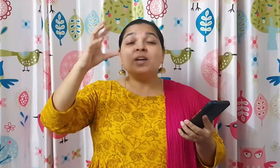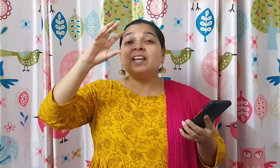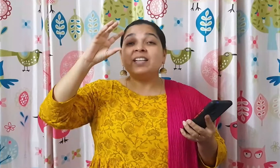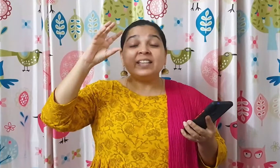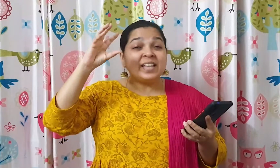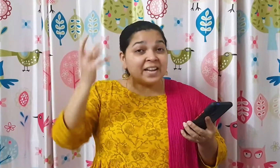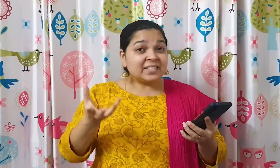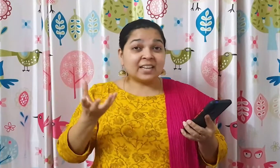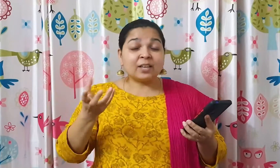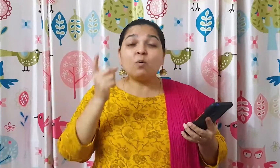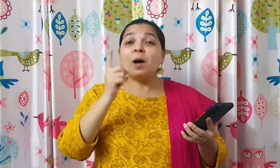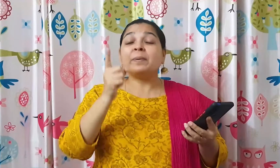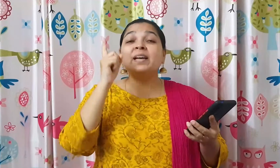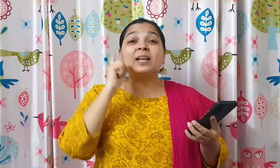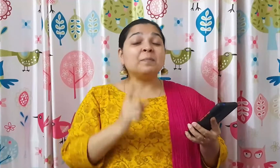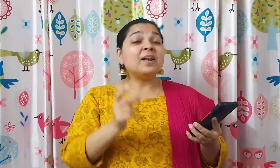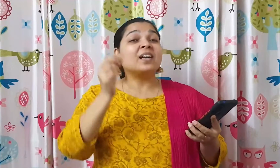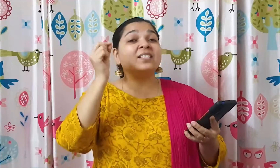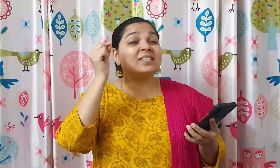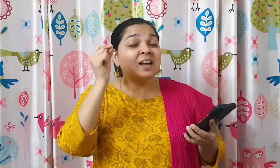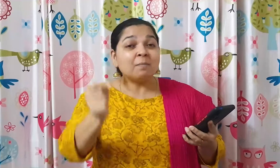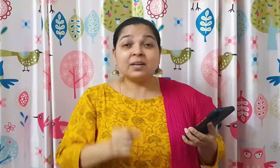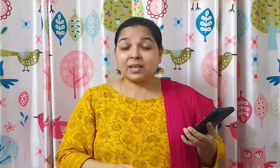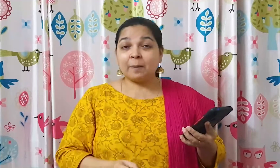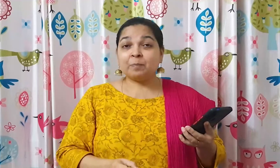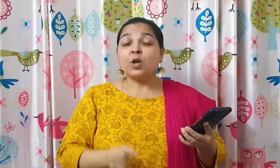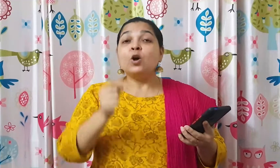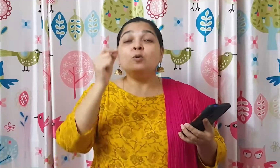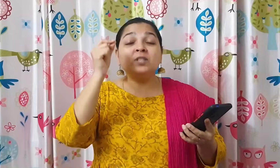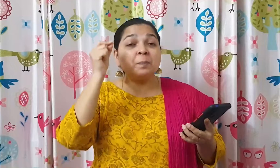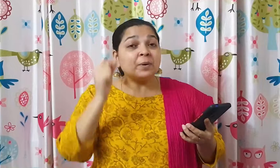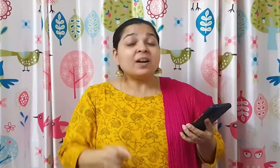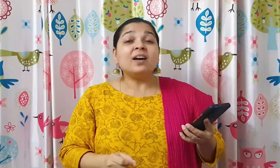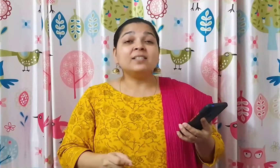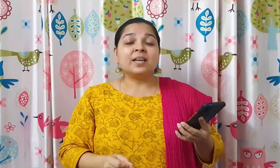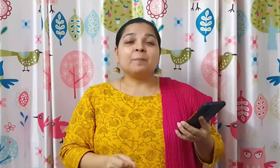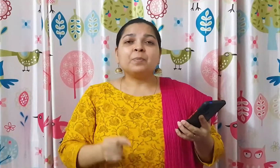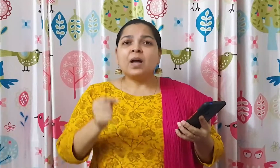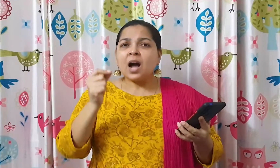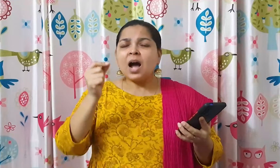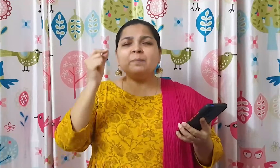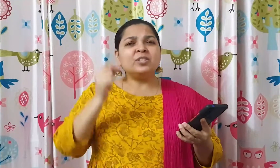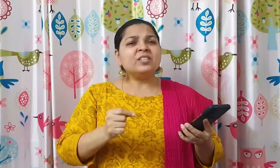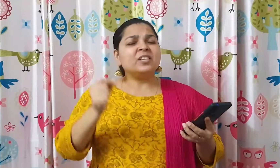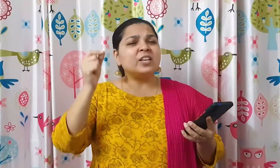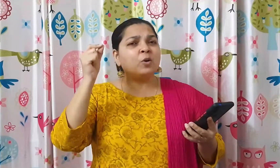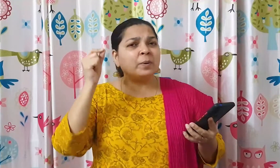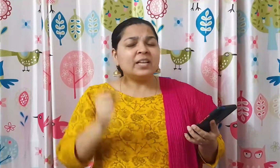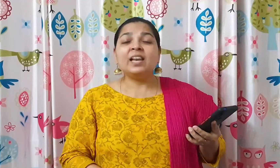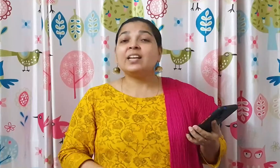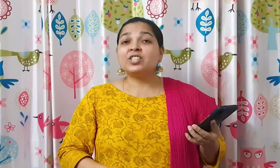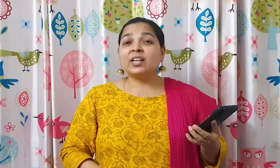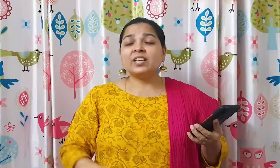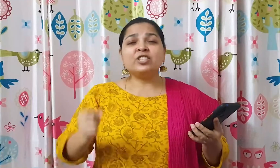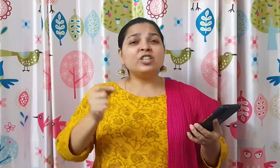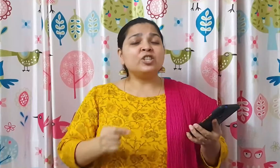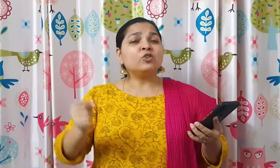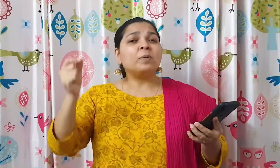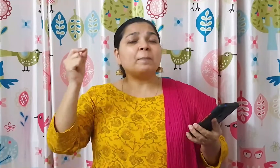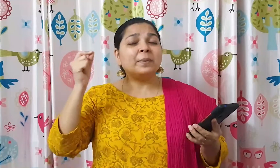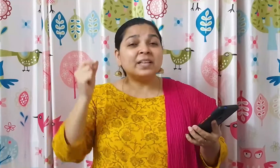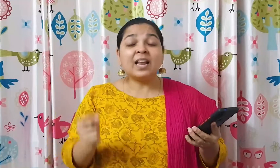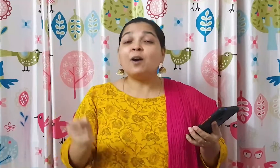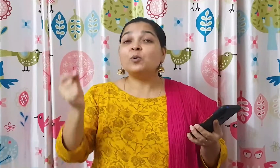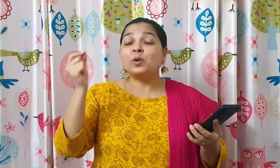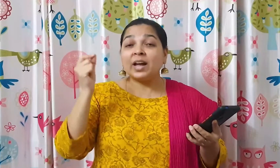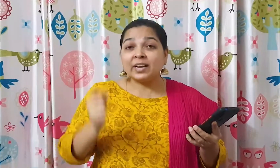যে পোহৰ হওক আৰু তাতে পোহৰ হ'ল। ভাবকচোন পৃথিৱীখন কেনেকুৱা আছিলে, পৃথিৱীখন